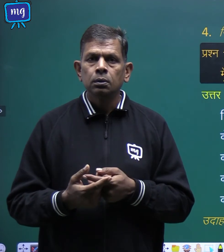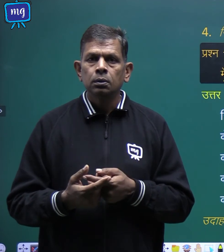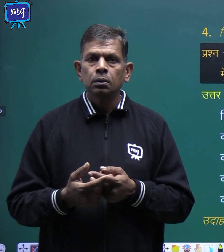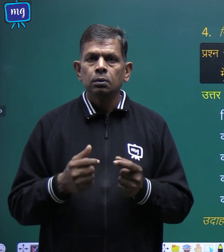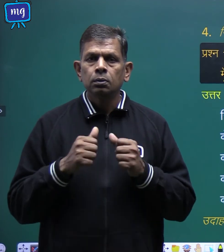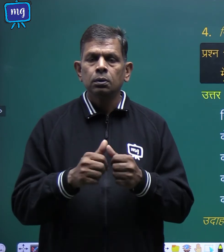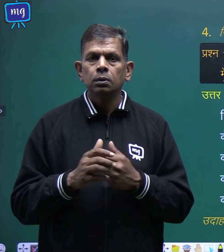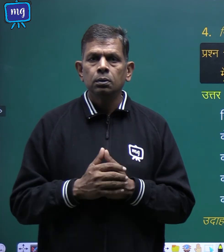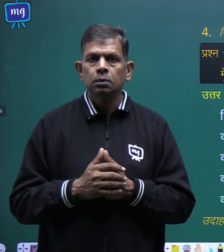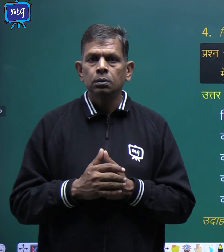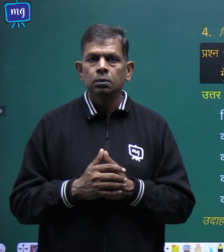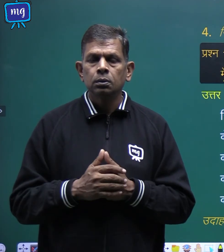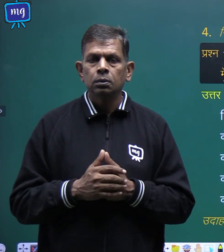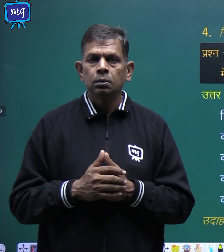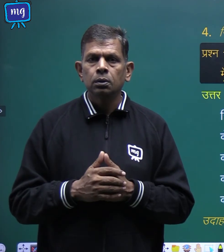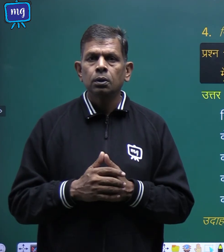उत्तर,